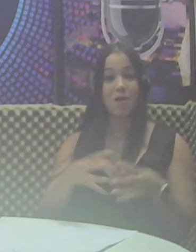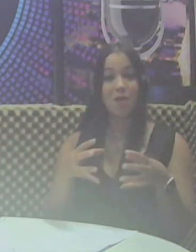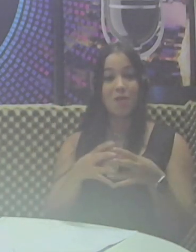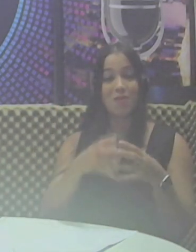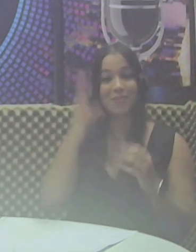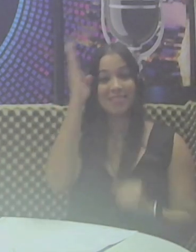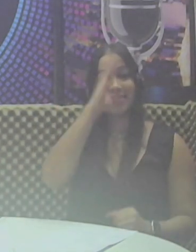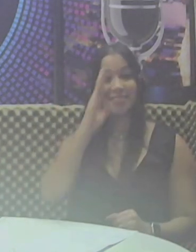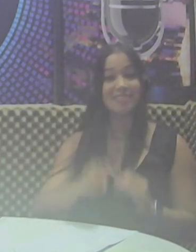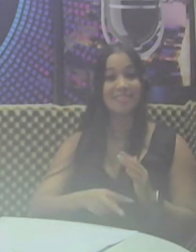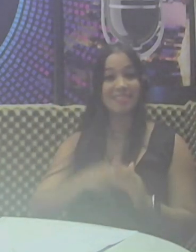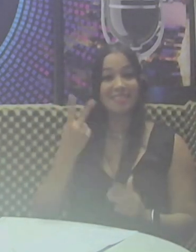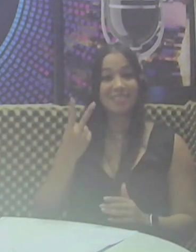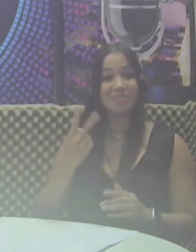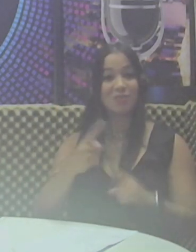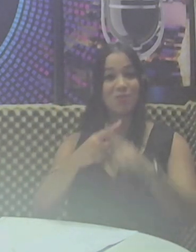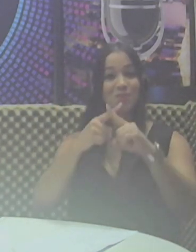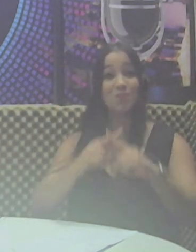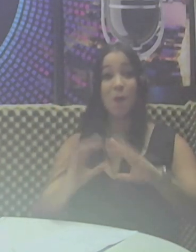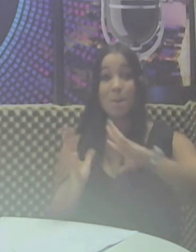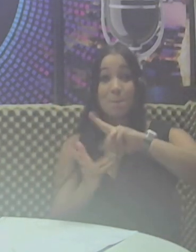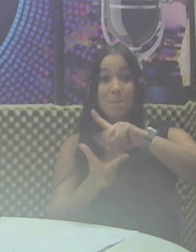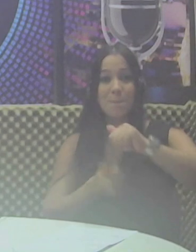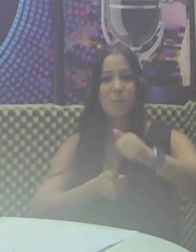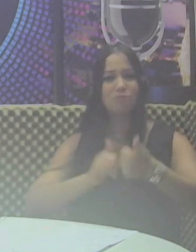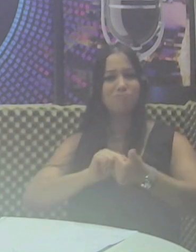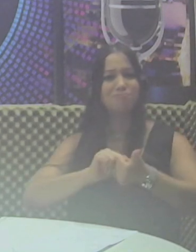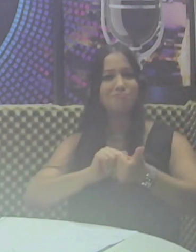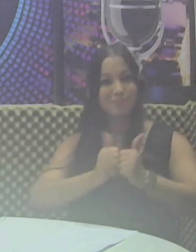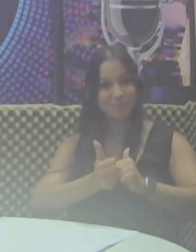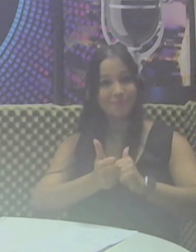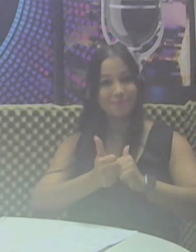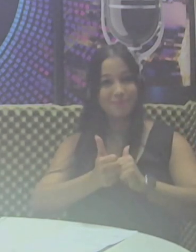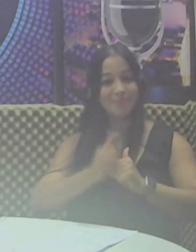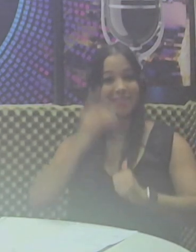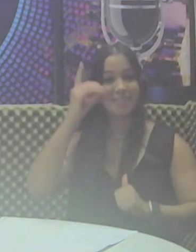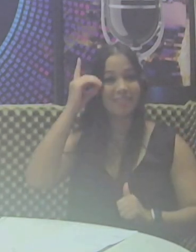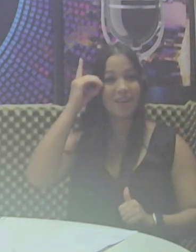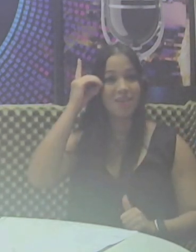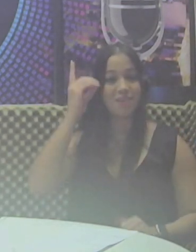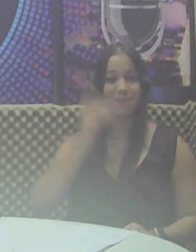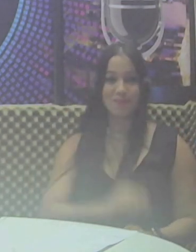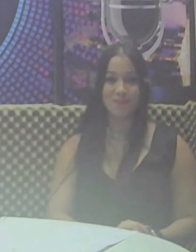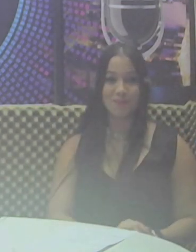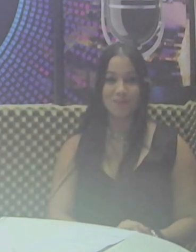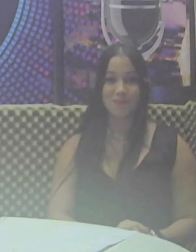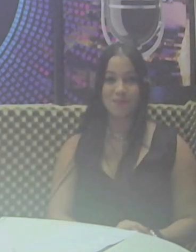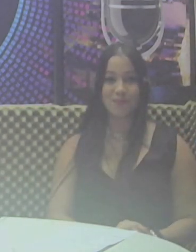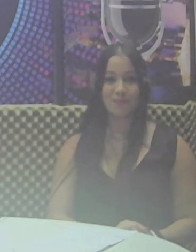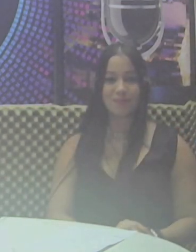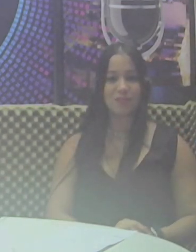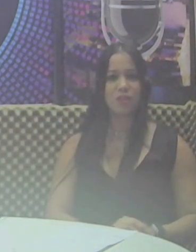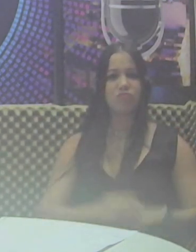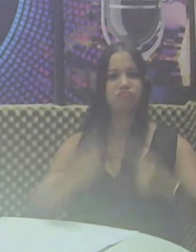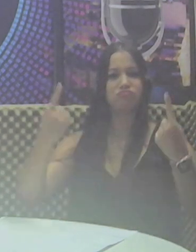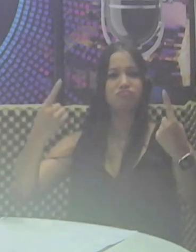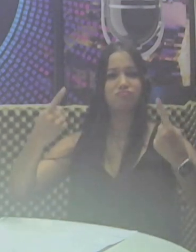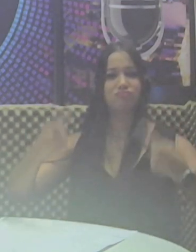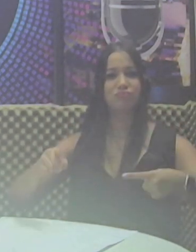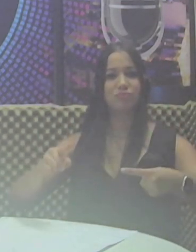do Campeonato Mundial de Atletismo para Síndrome de Down. Ele competirá nas modalidades de lançamento de